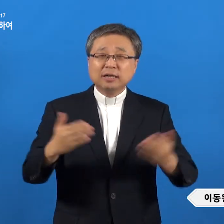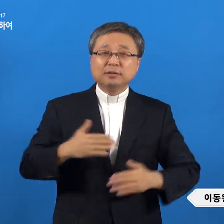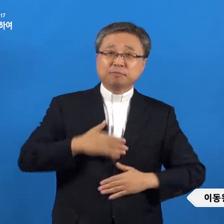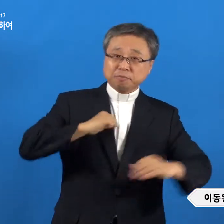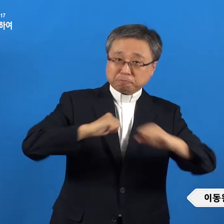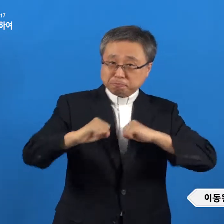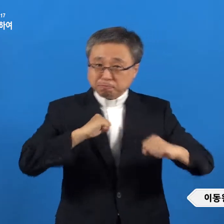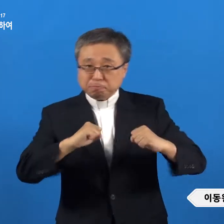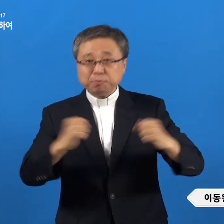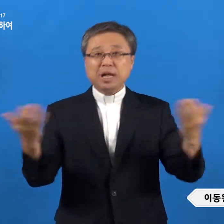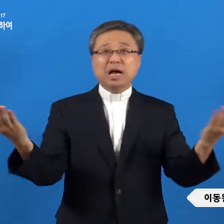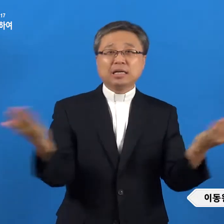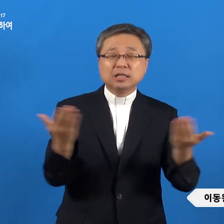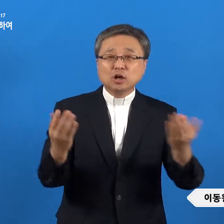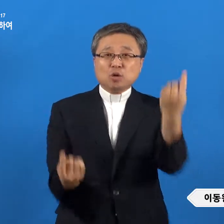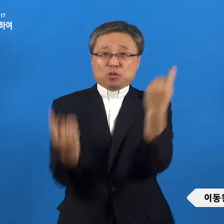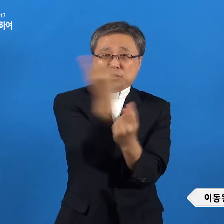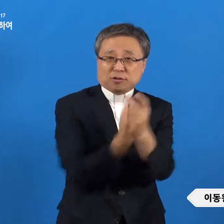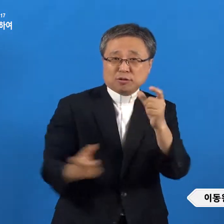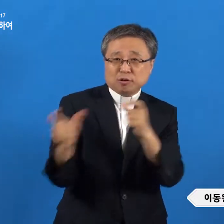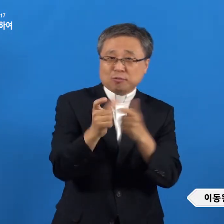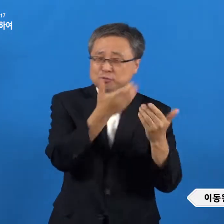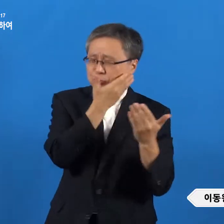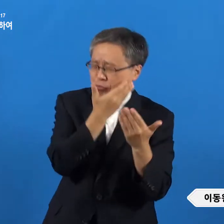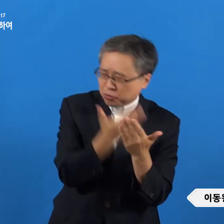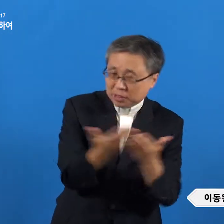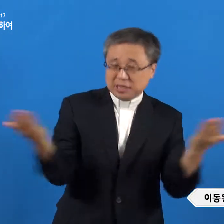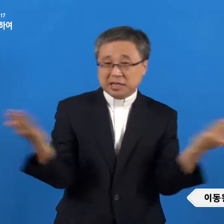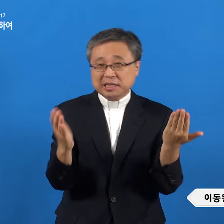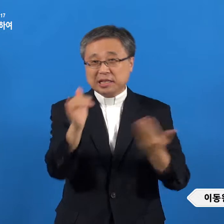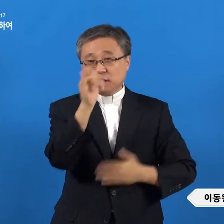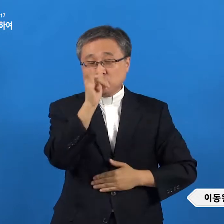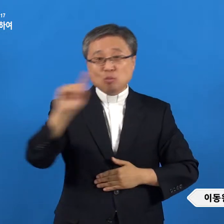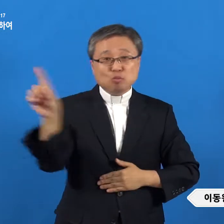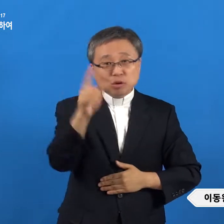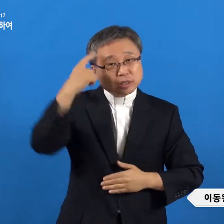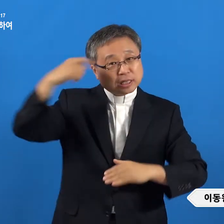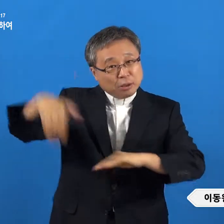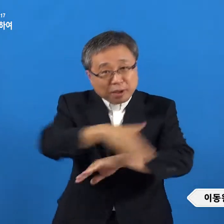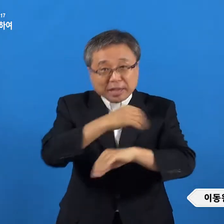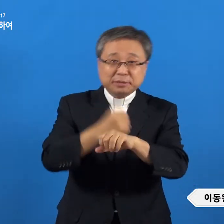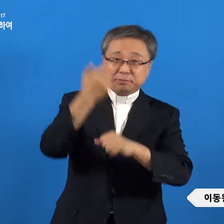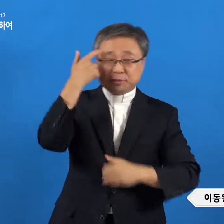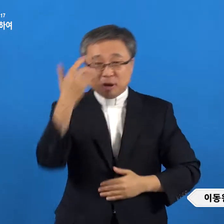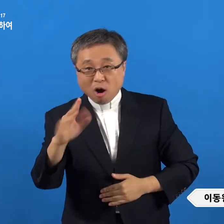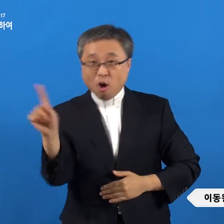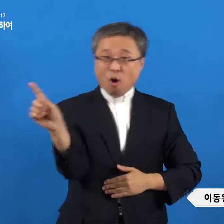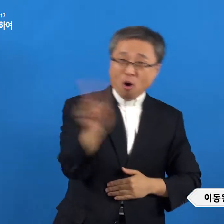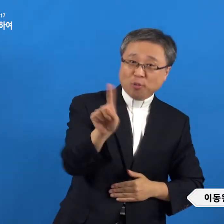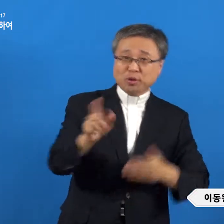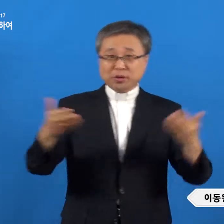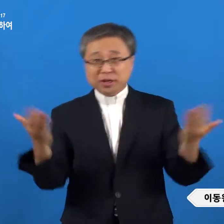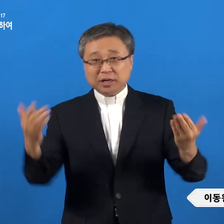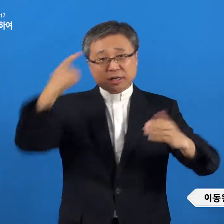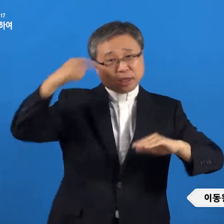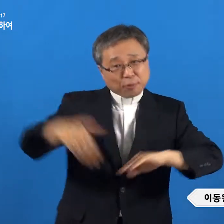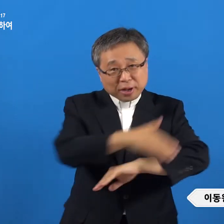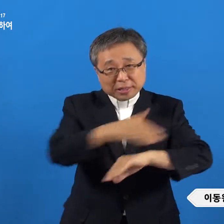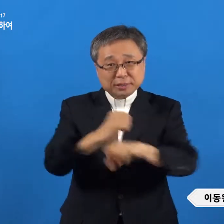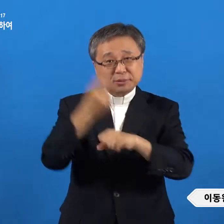실행하는 것, 그보다 더 중요한 것이 있다고 말합니다. 무엇을 계획하십니까? 어떤 일을 계획하십니까? 어떤